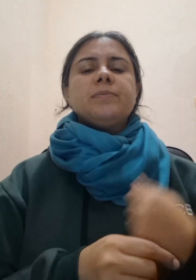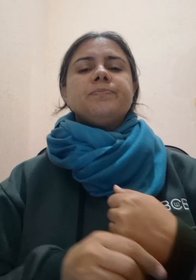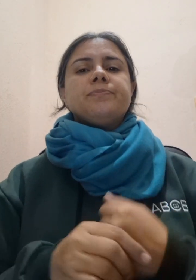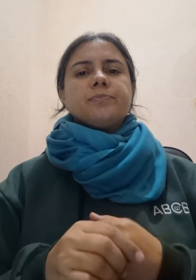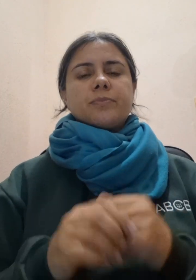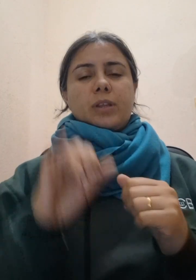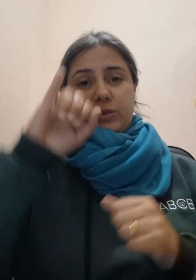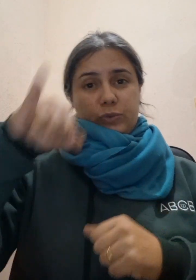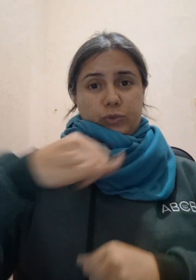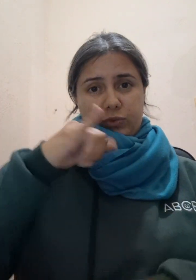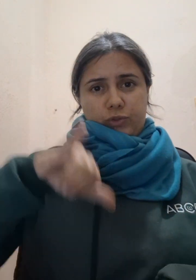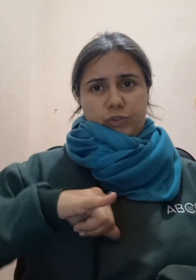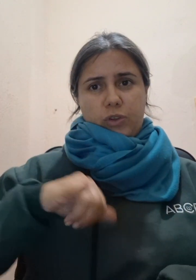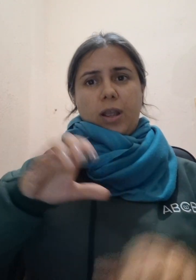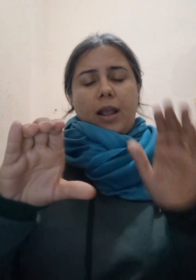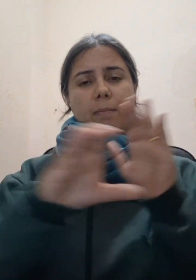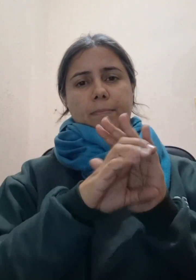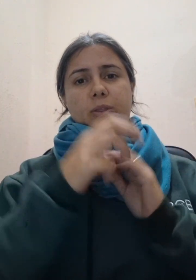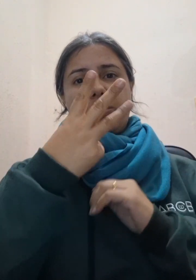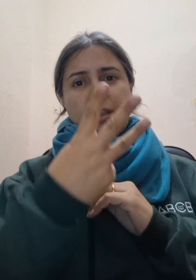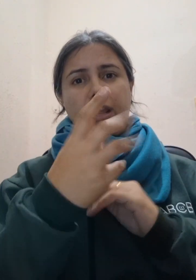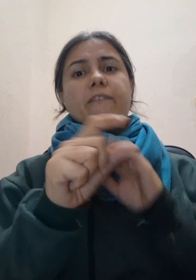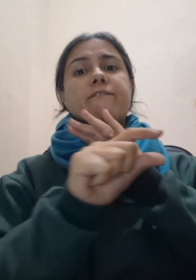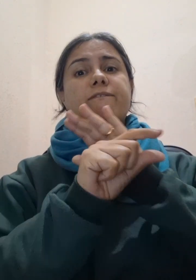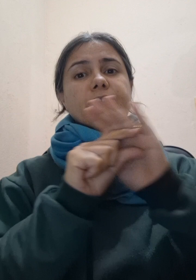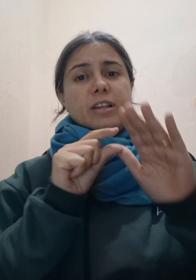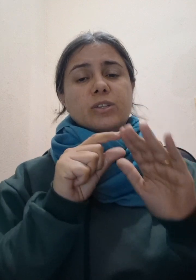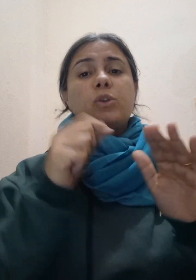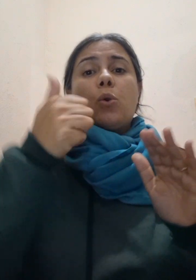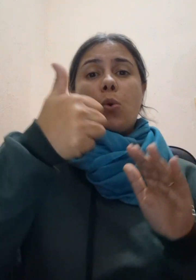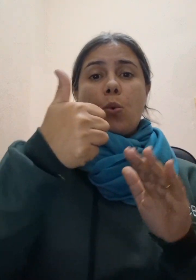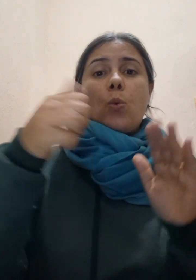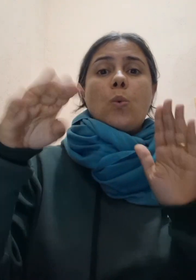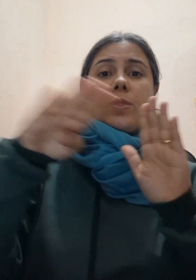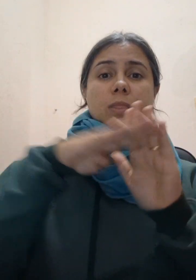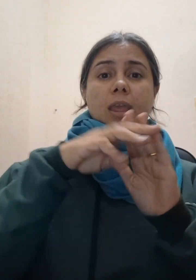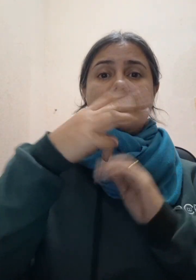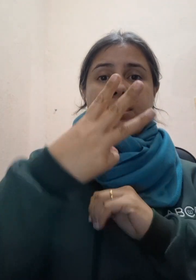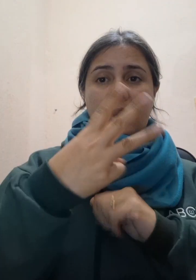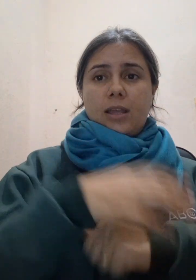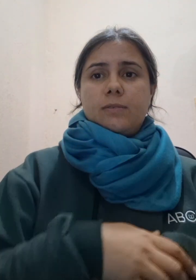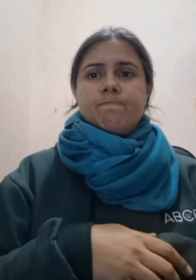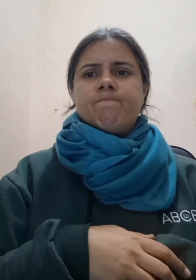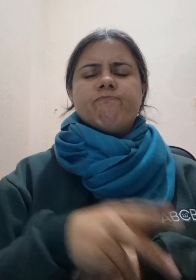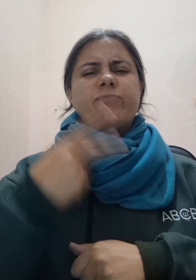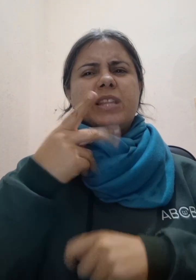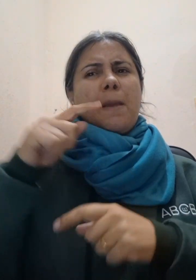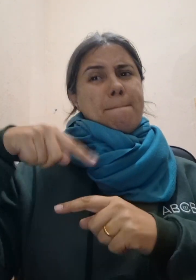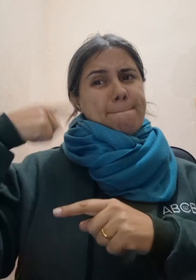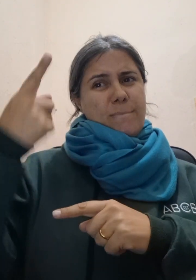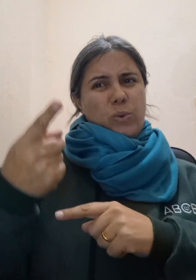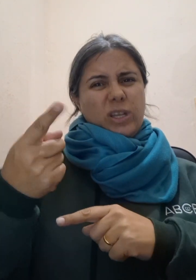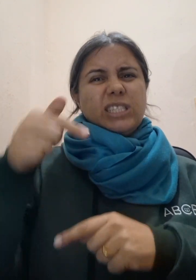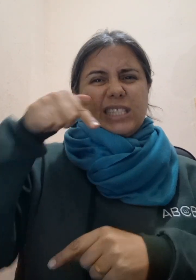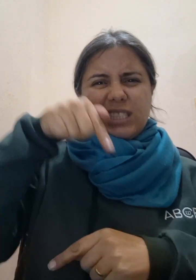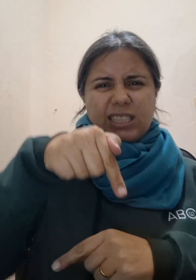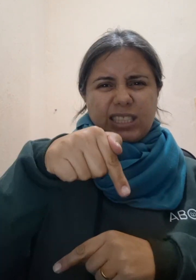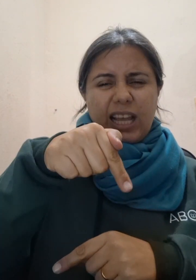sofrendo. Eu não mereço sofrer. Jó, capítulo 3, versículo 1 até 3.